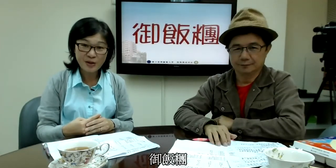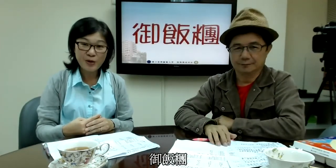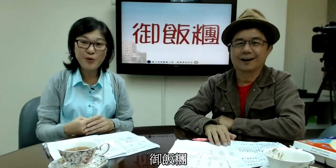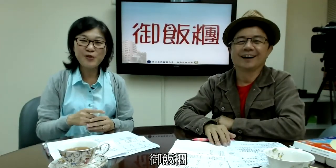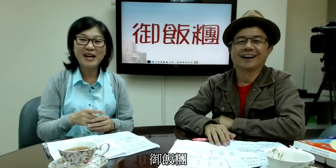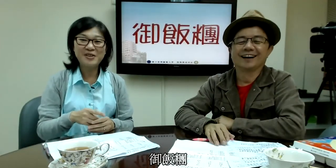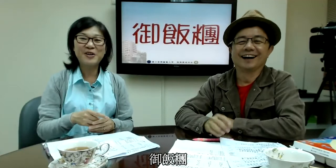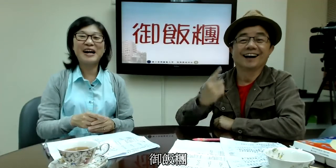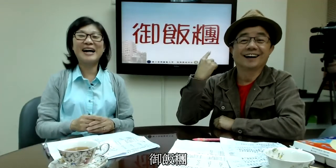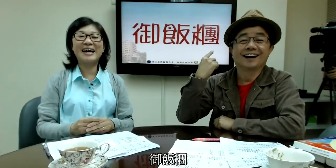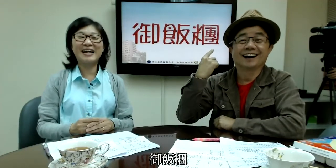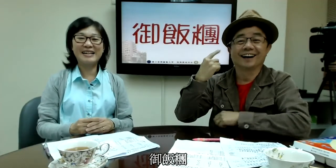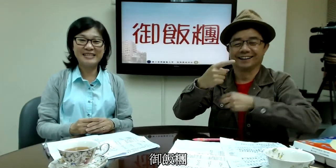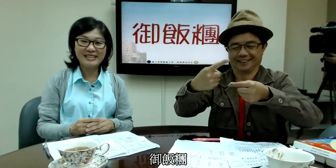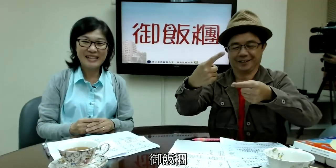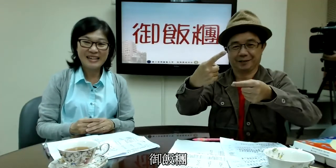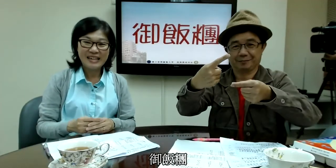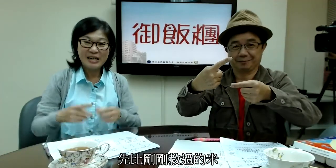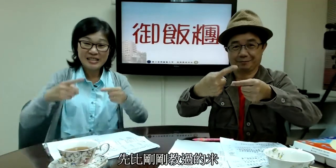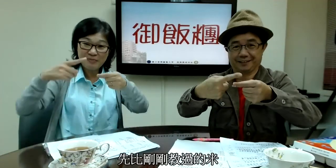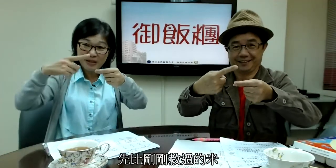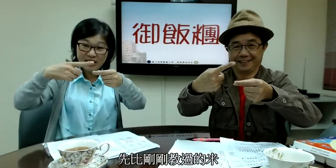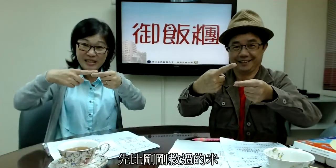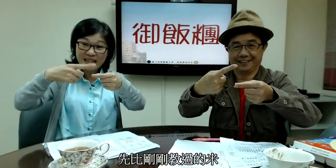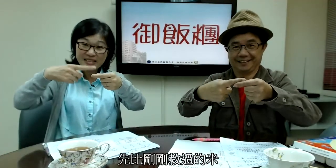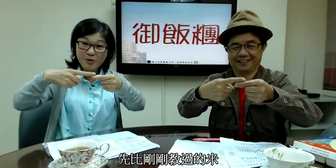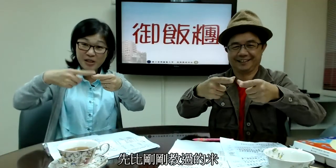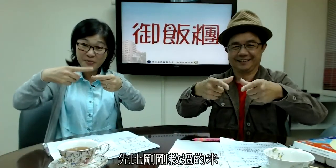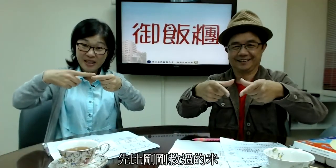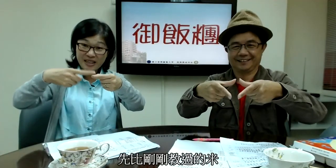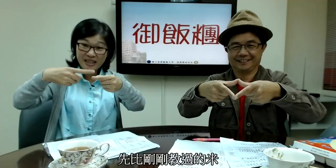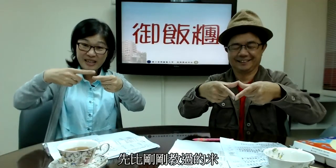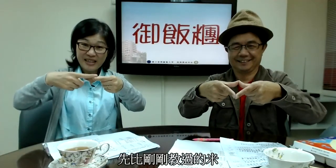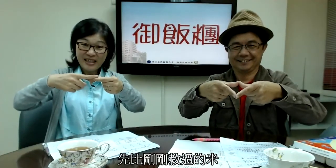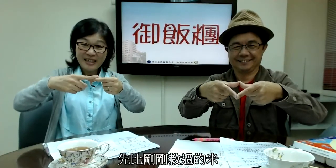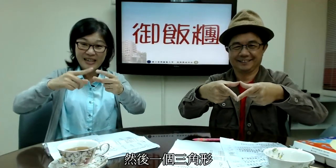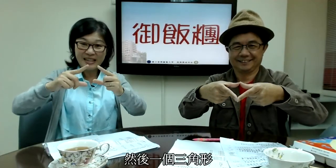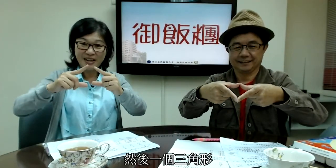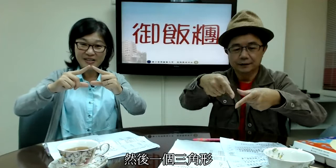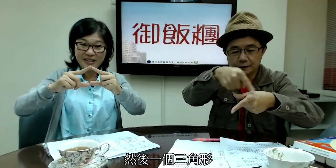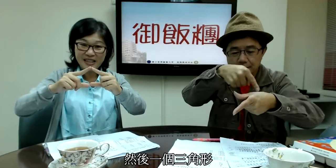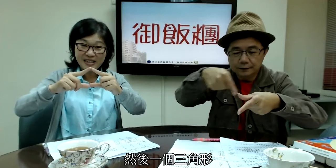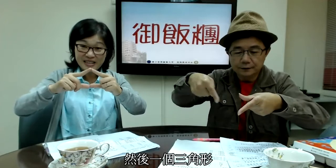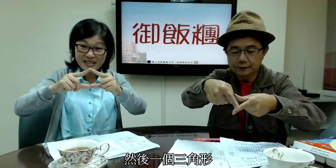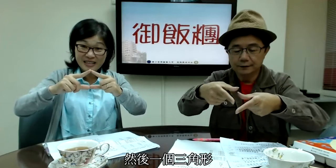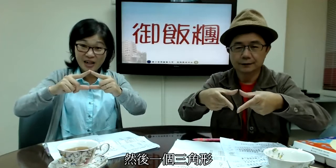玉饭团，先比刚刚教过的米，然后一个三角